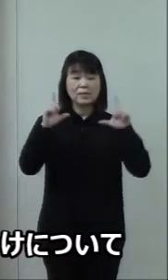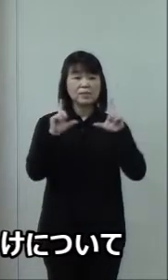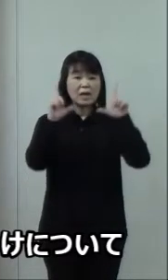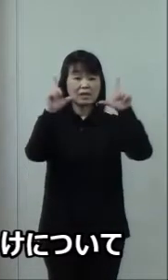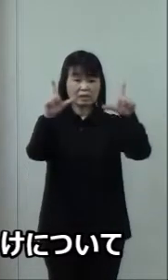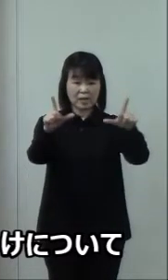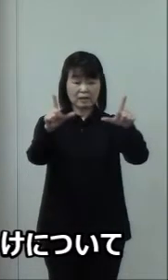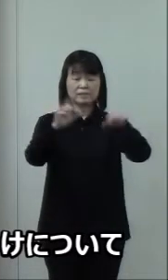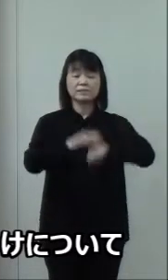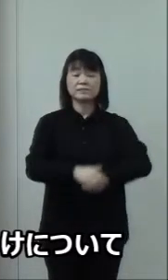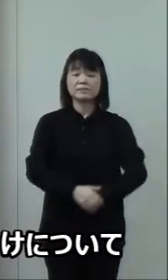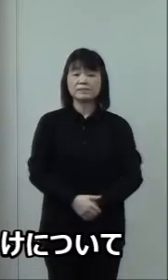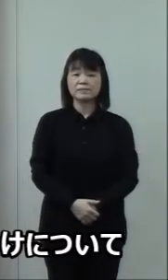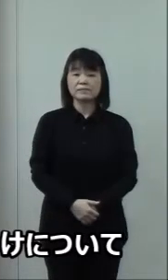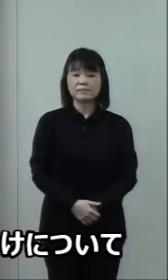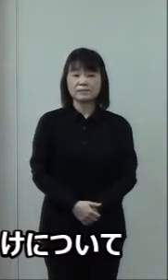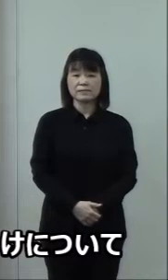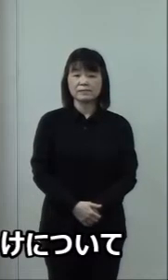はい、